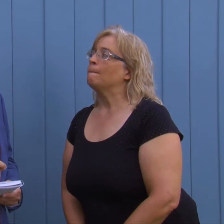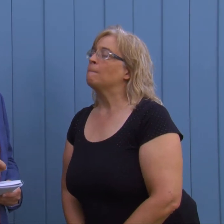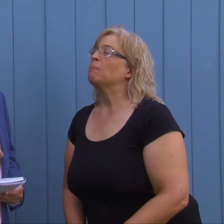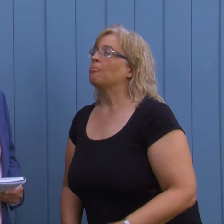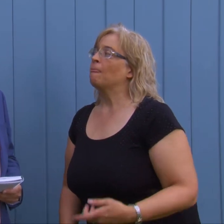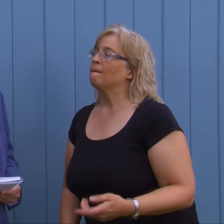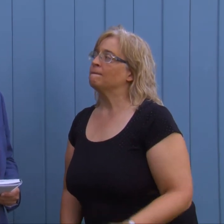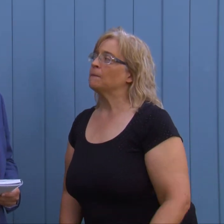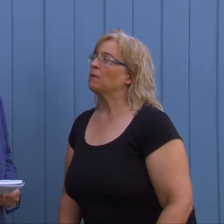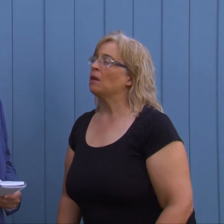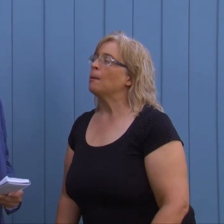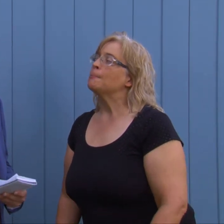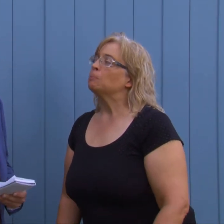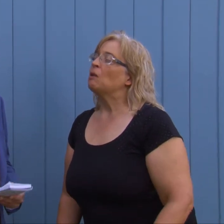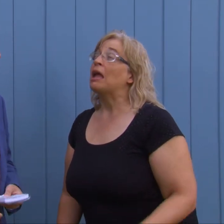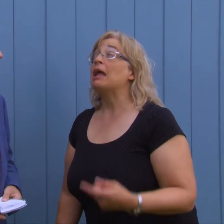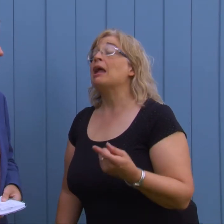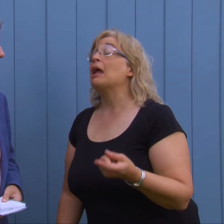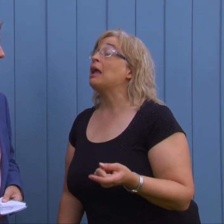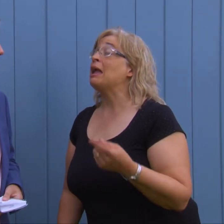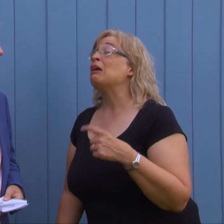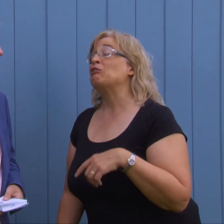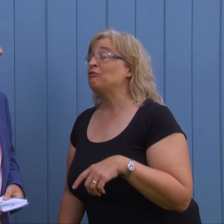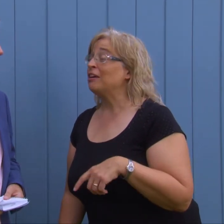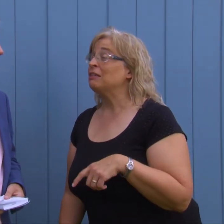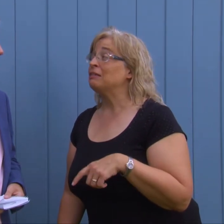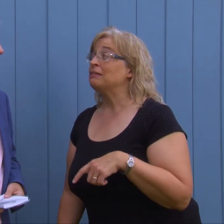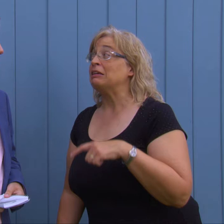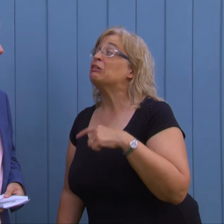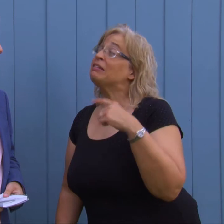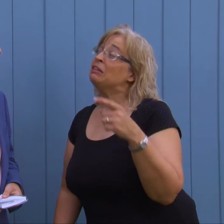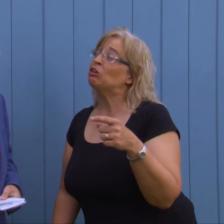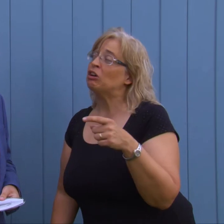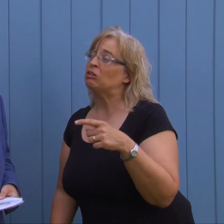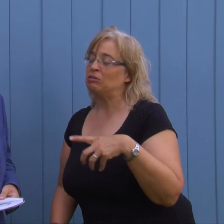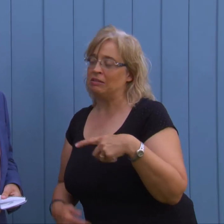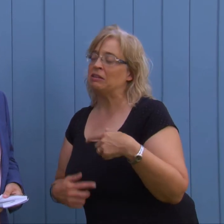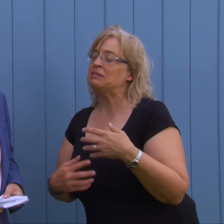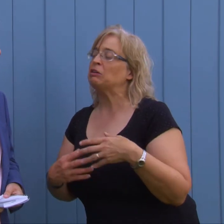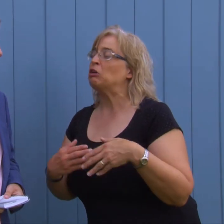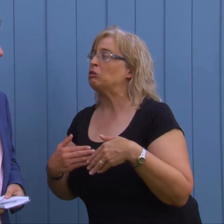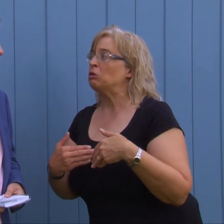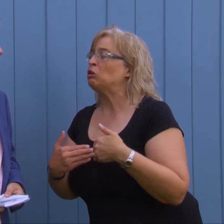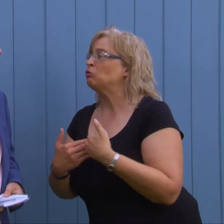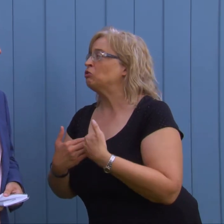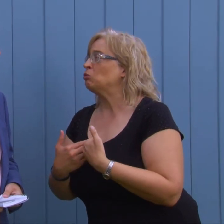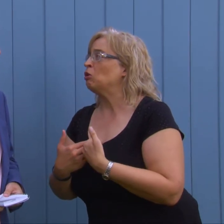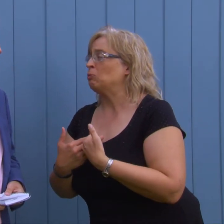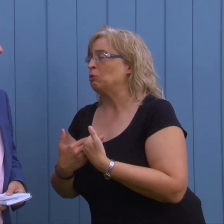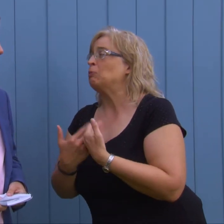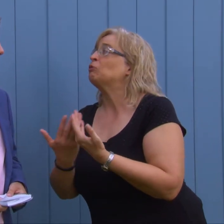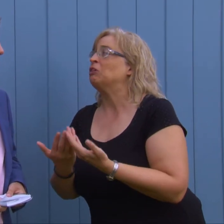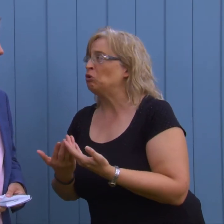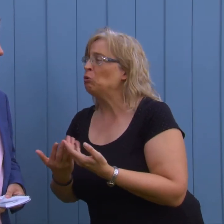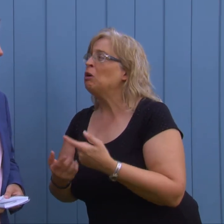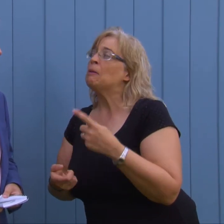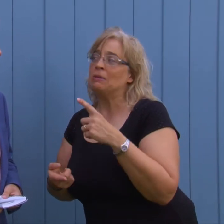qui s'adonne à être le seul consistoire francophone. Et en fait, c'est le synode, c'est-à-dire que le consistoire propose des noms, mais c'est